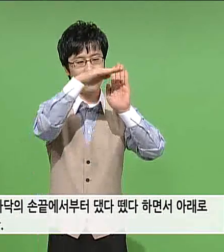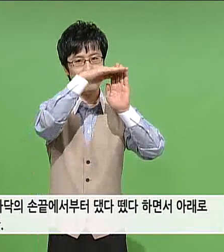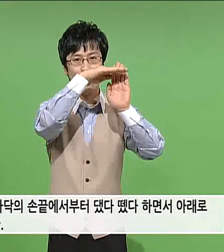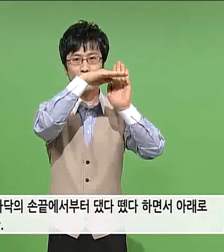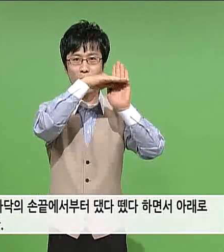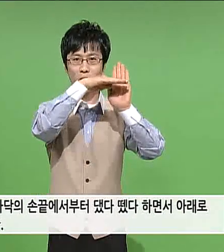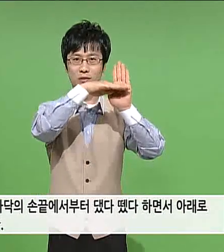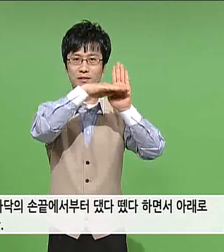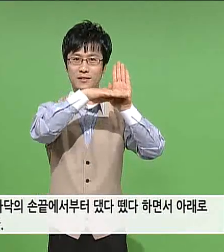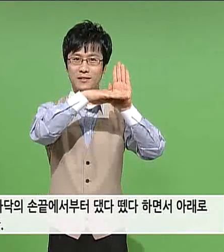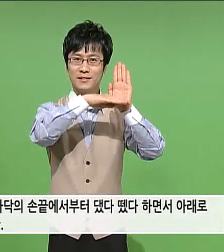목록.